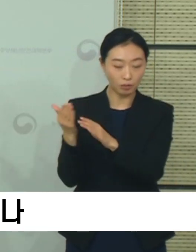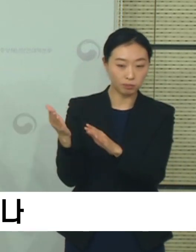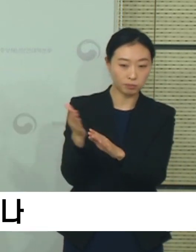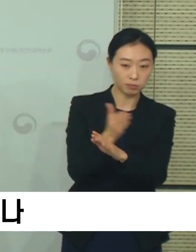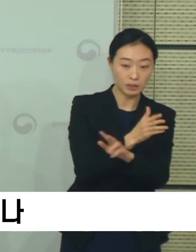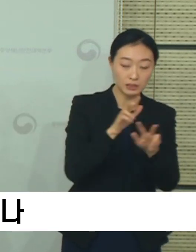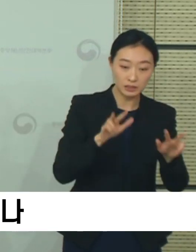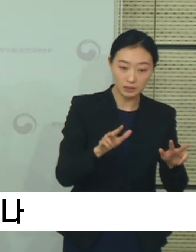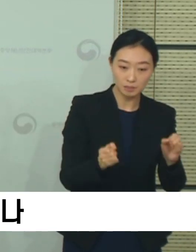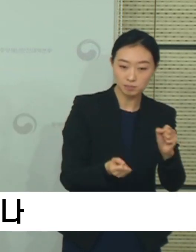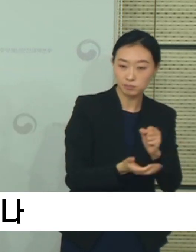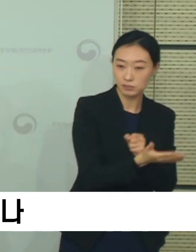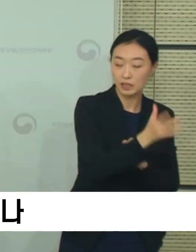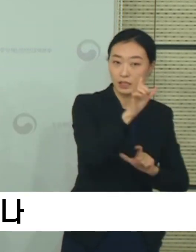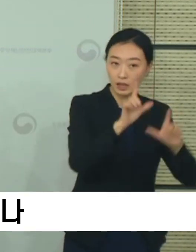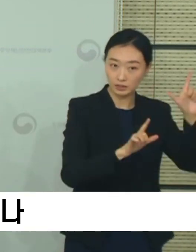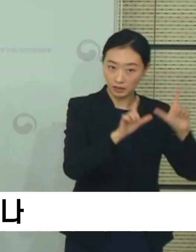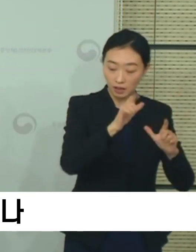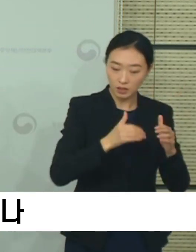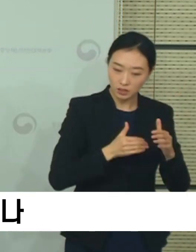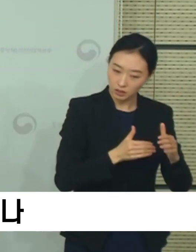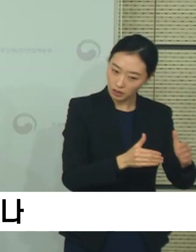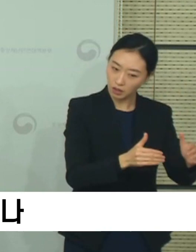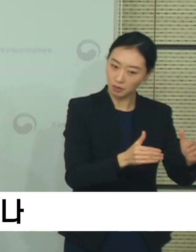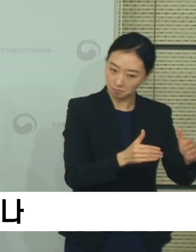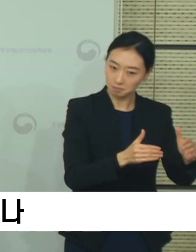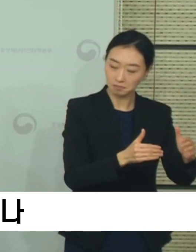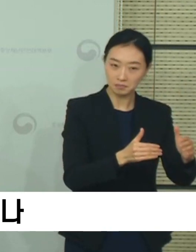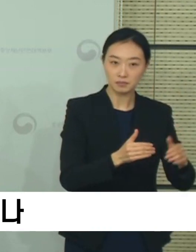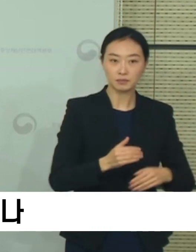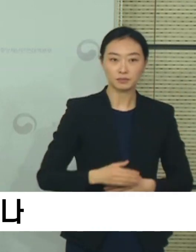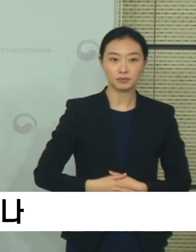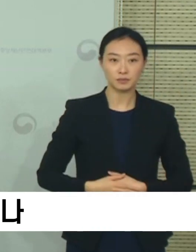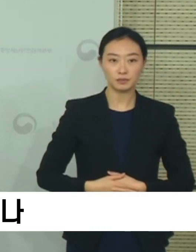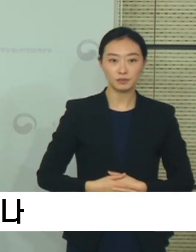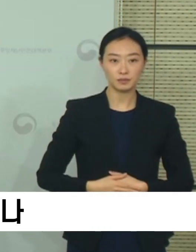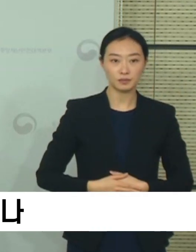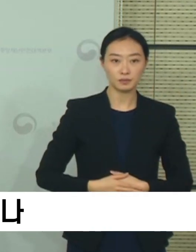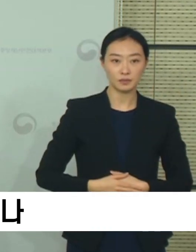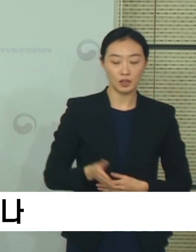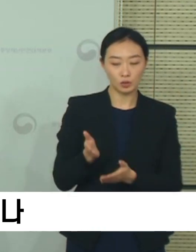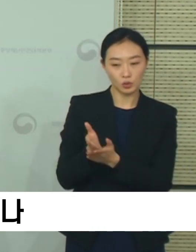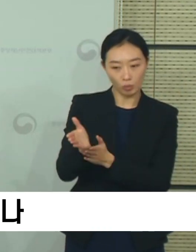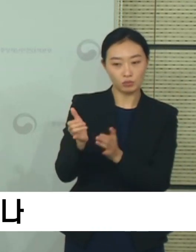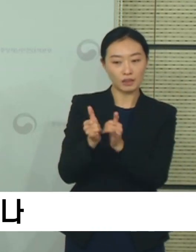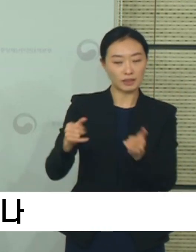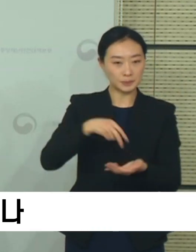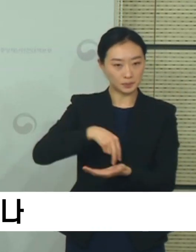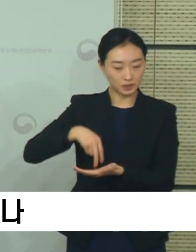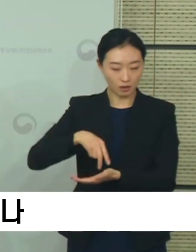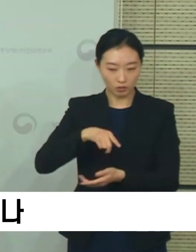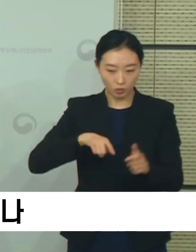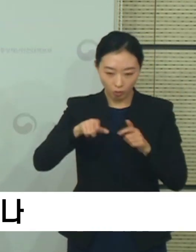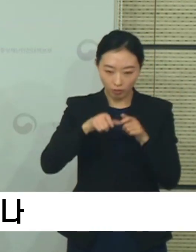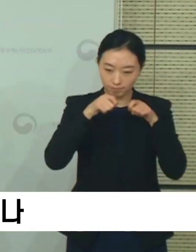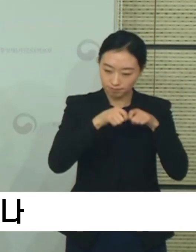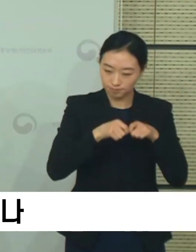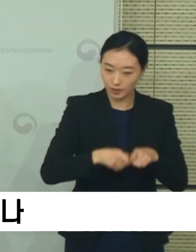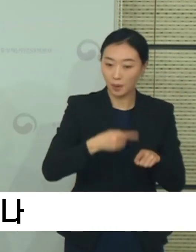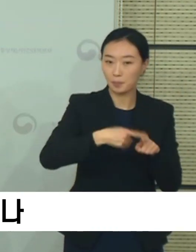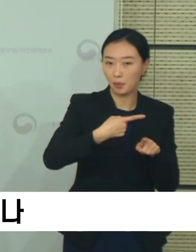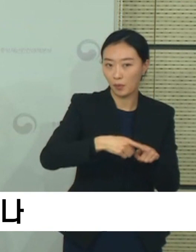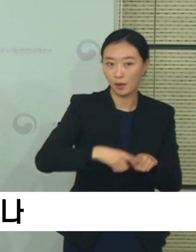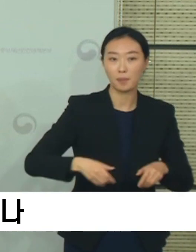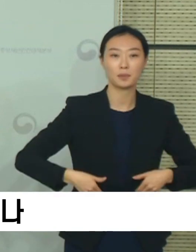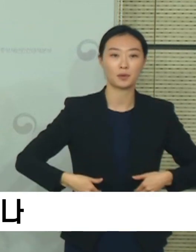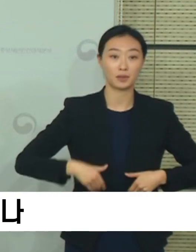전파의 양상이나 진행의 속도에 대해서는 전문가들이 보다 면밀한 분석과 검토가 필요한